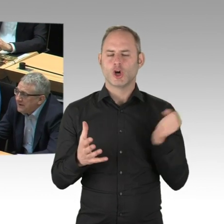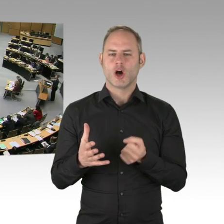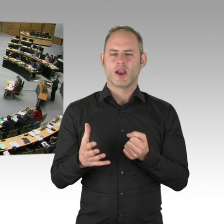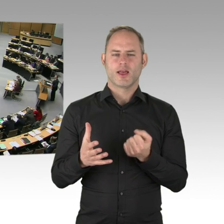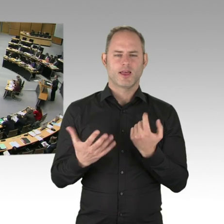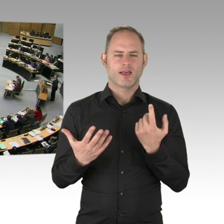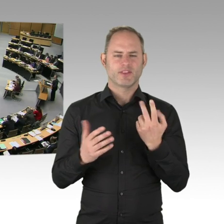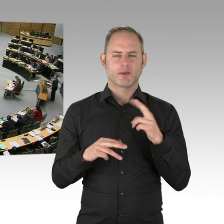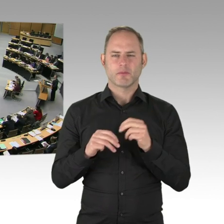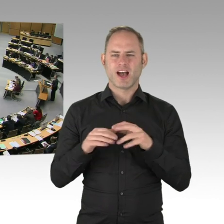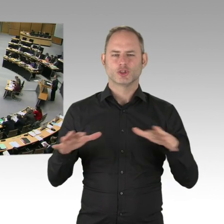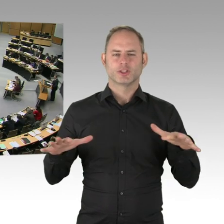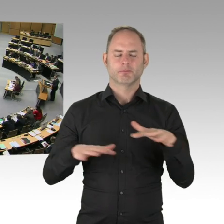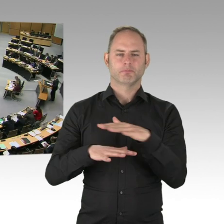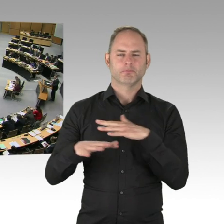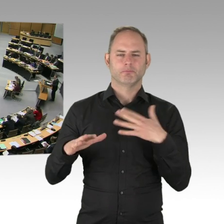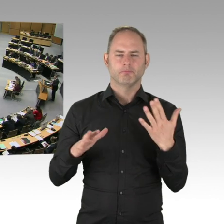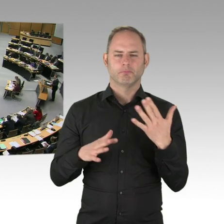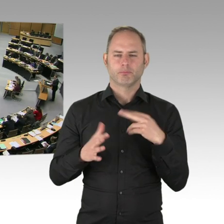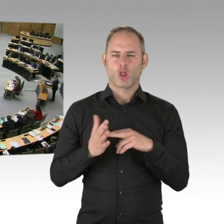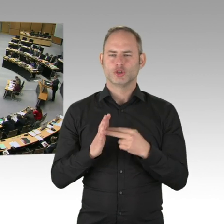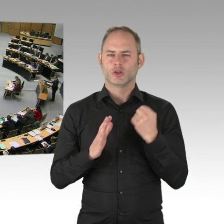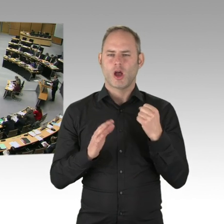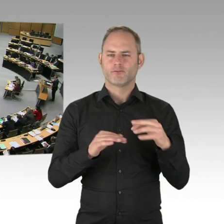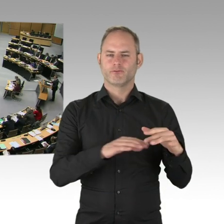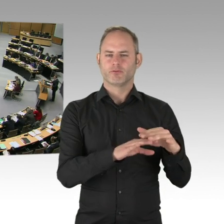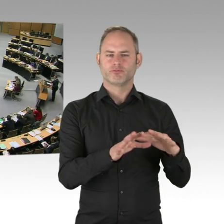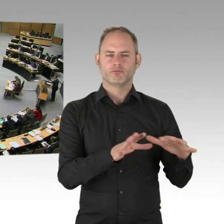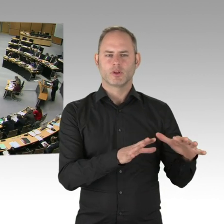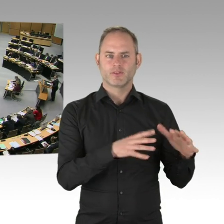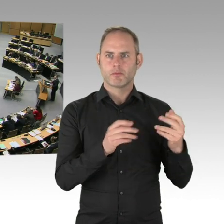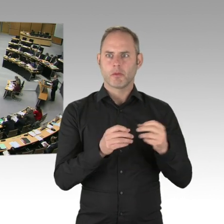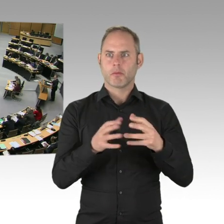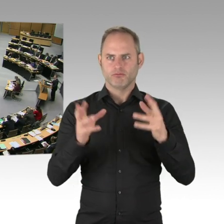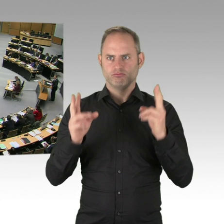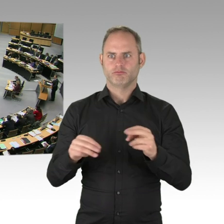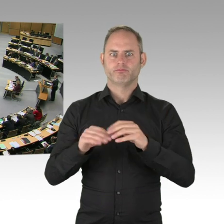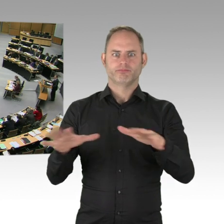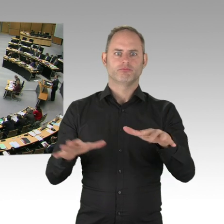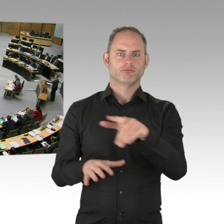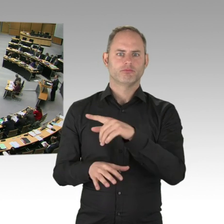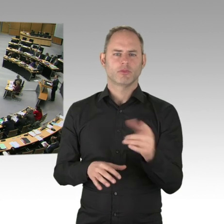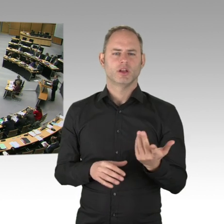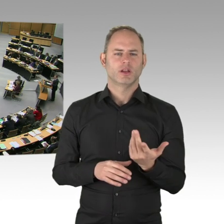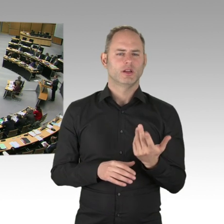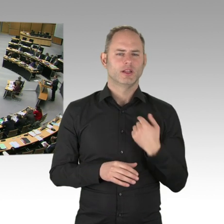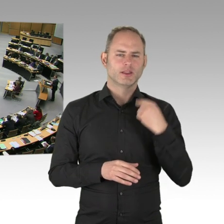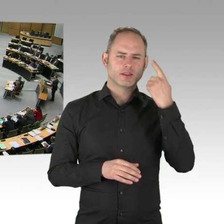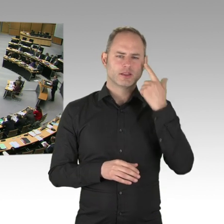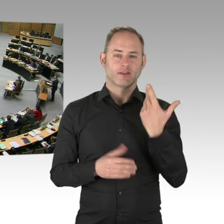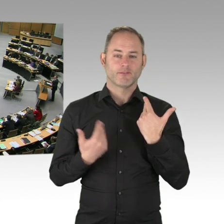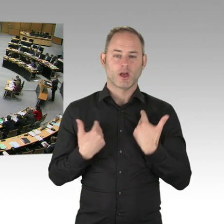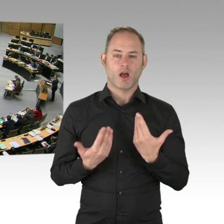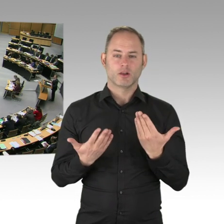Sie nicht ständig an, dazwischen zu labern. Ich finde, nein, ich lasse keine Zwischenfragen zu, das Thema ist zu